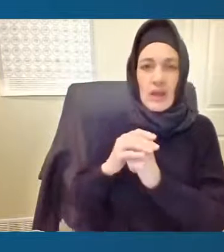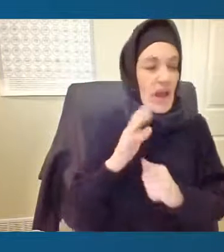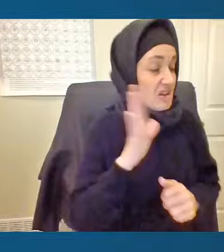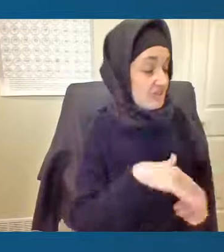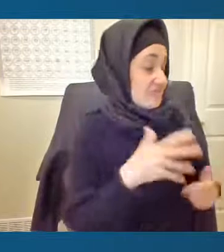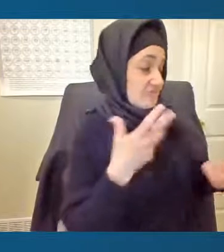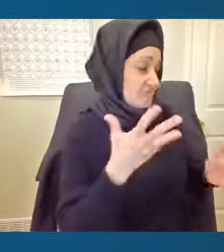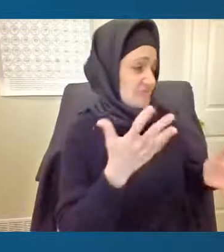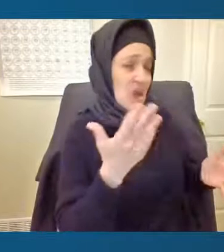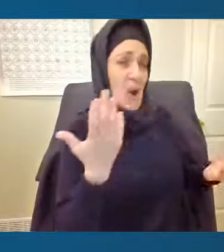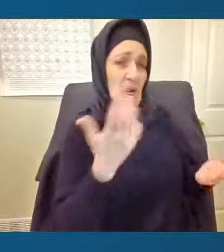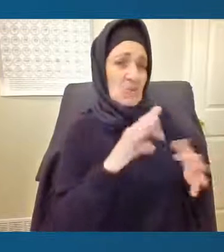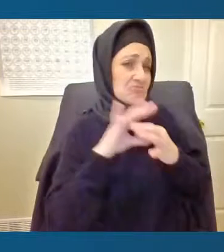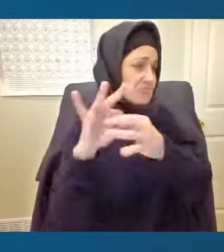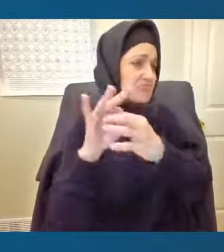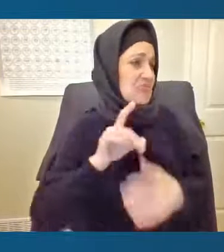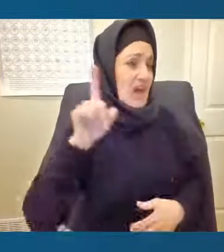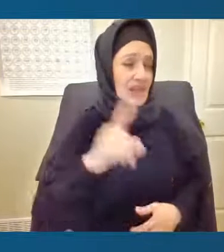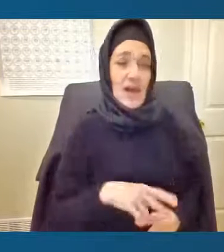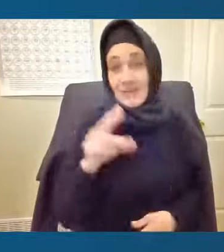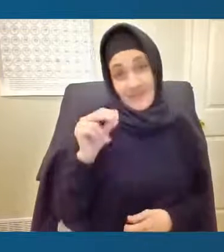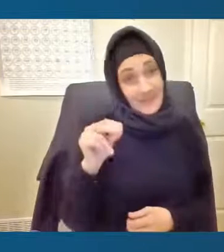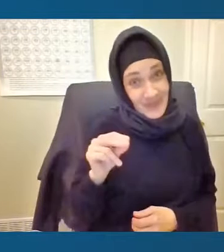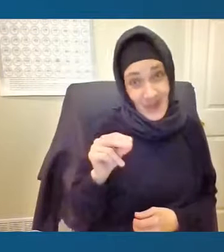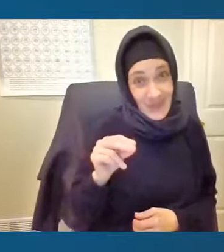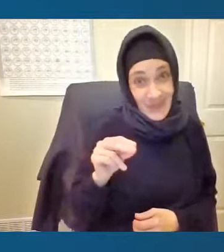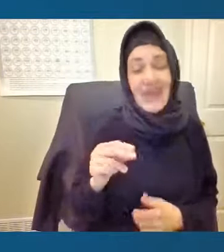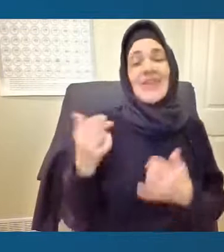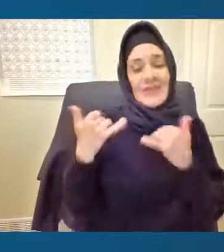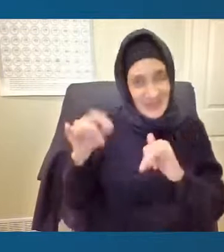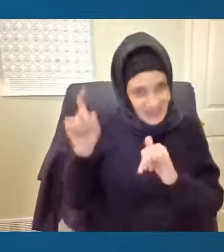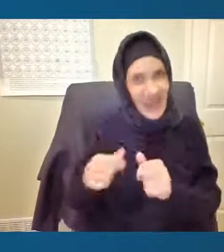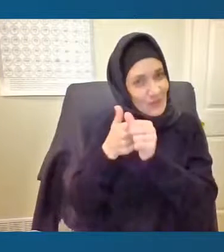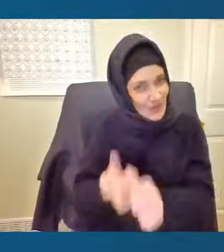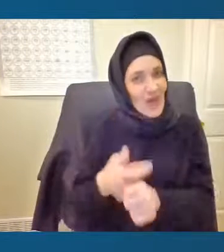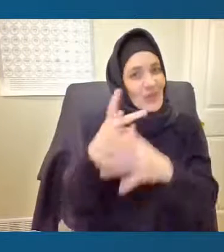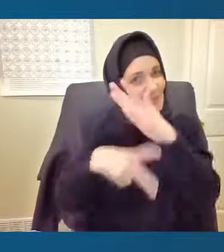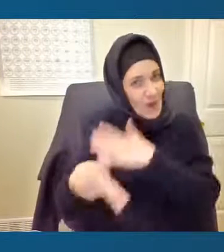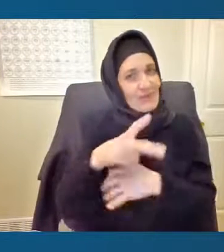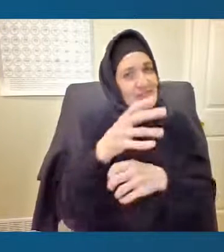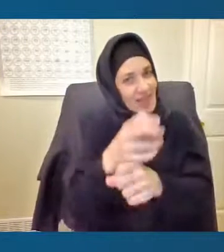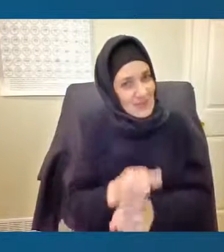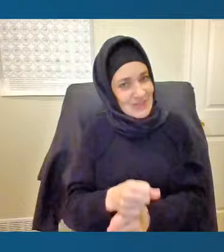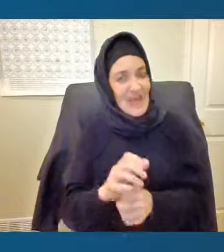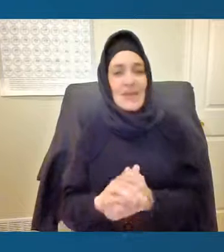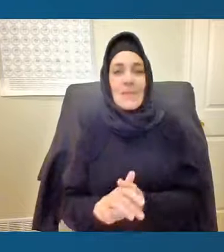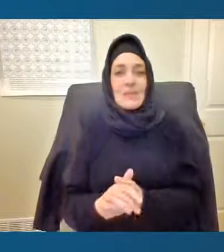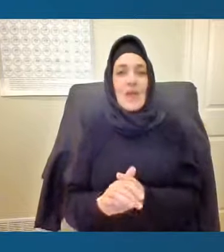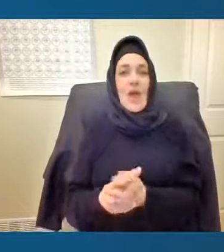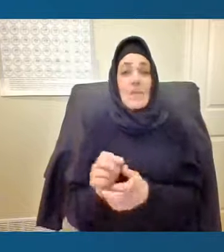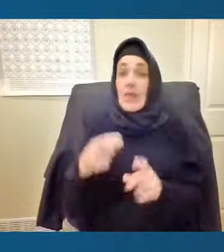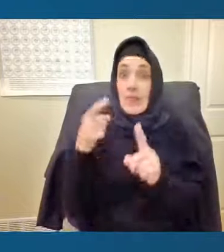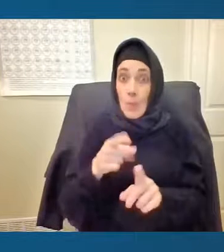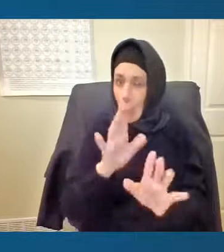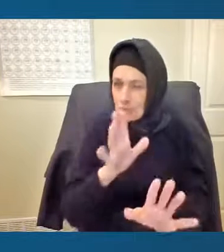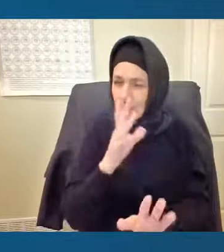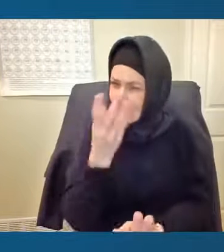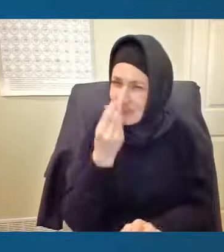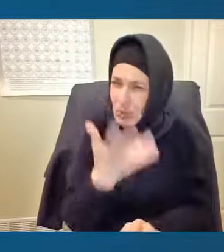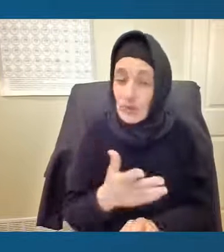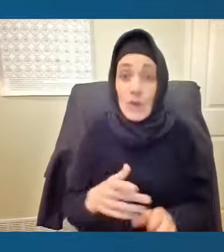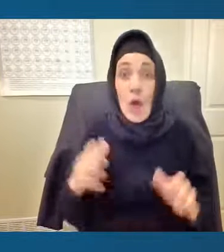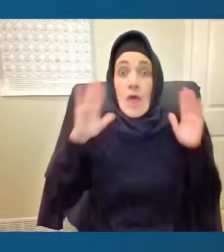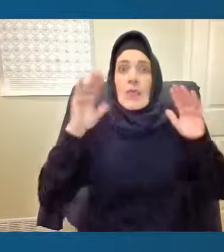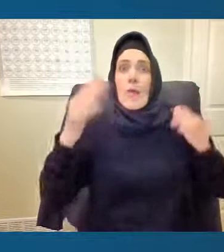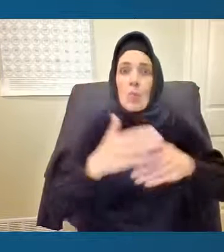Nah, bro, chill. You guys still got to do what the Prophet ﷺ did, right? So, but the point, this is beautiful. The prayer,